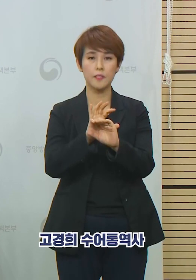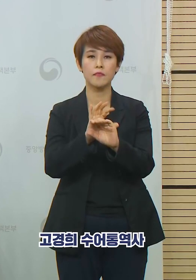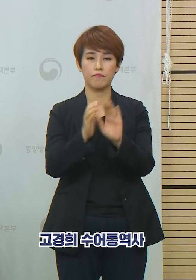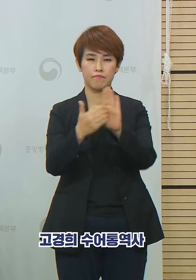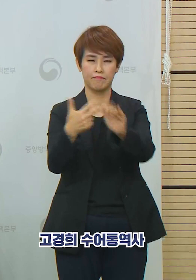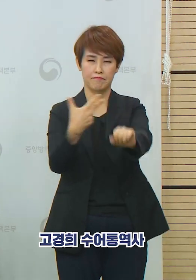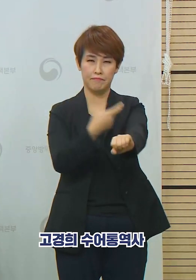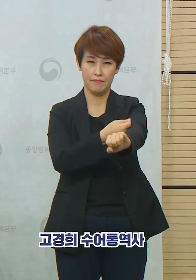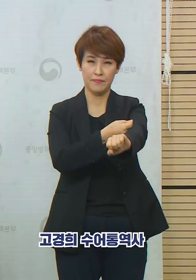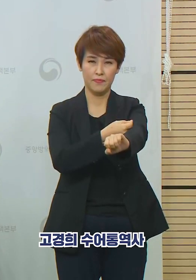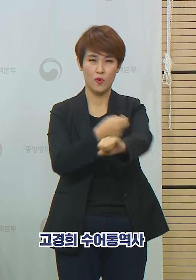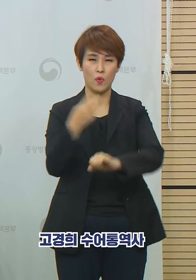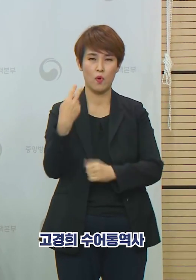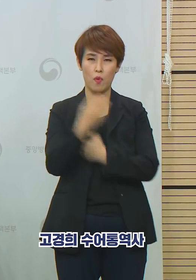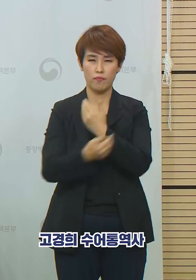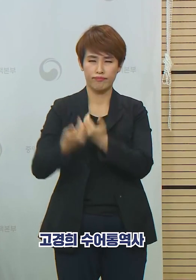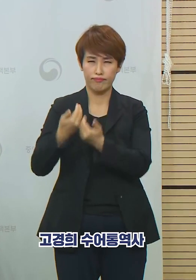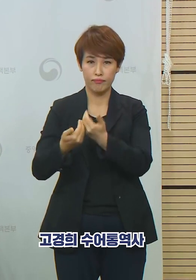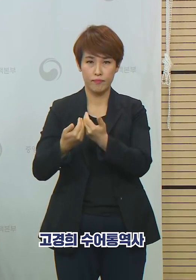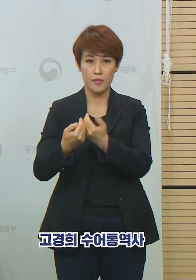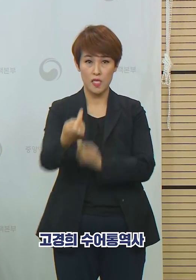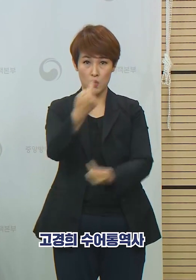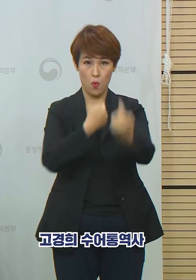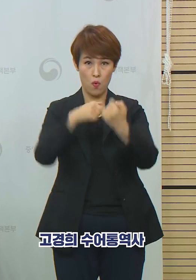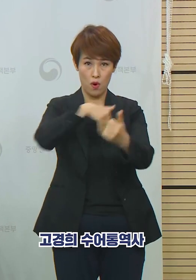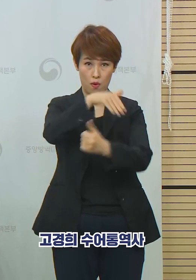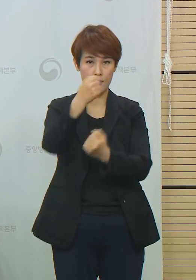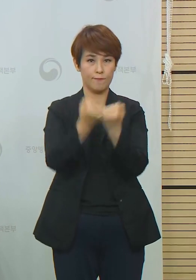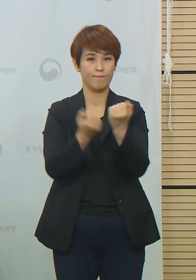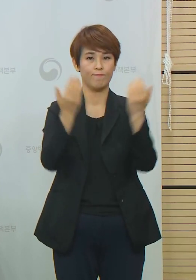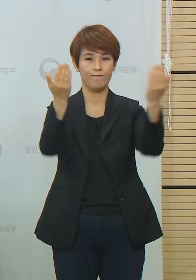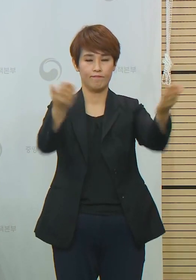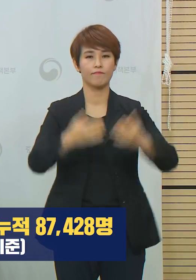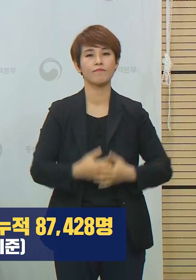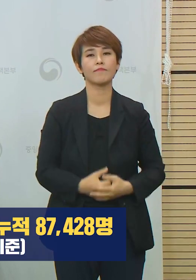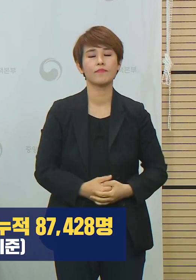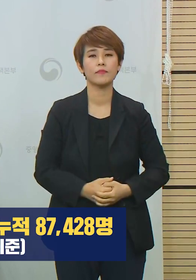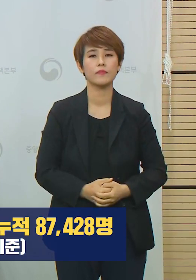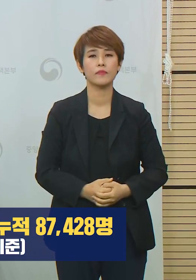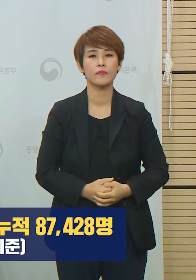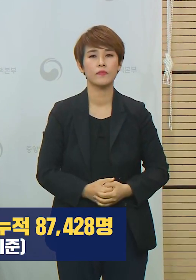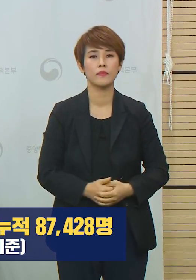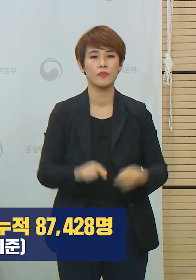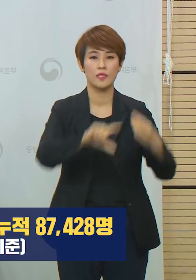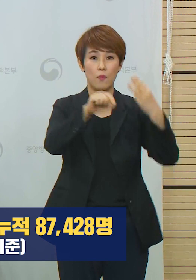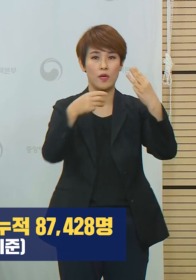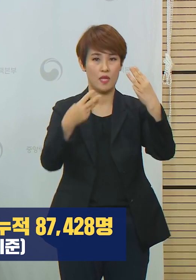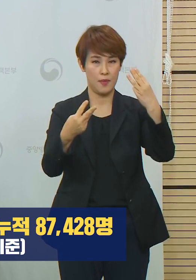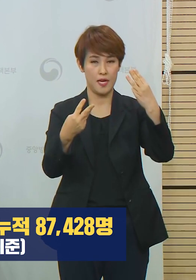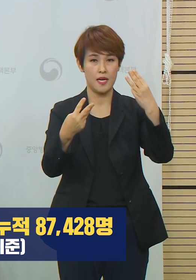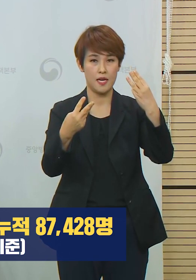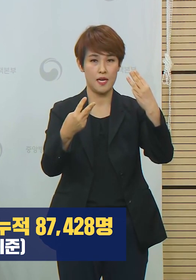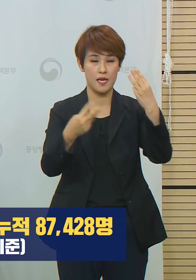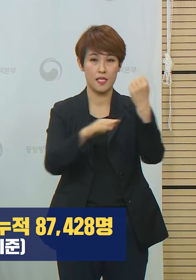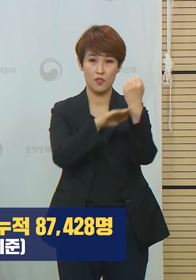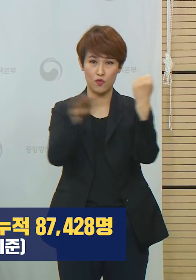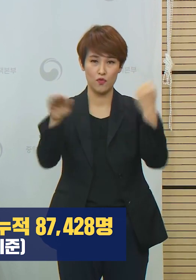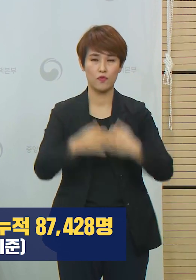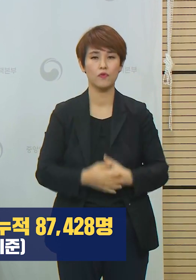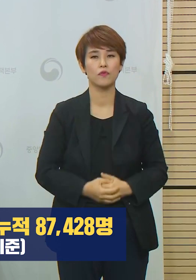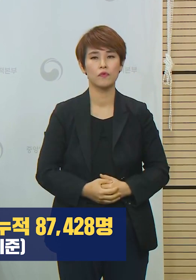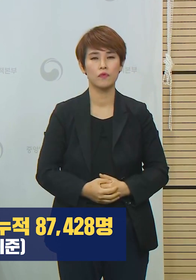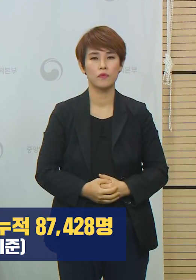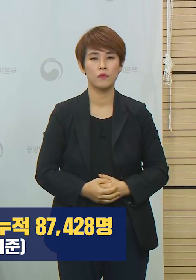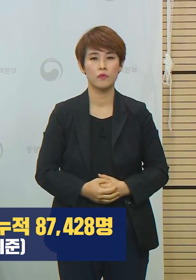코로나19 예방접종 및 이상반응 신고 현황에 대해서 말씀드리겠습니다. 3월 3일 0시 기준으로